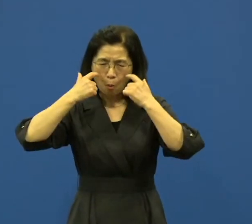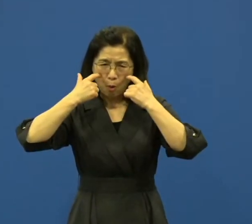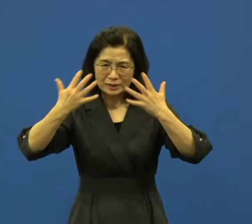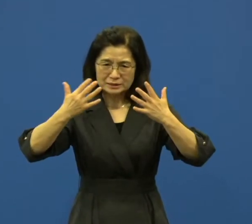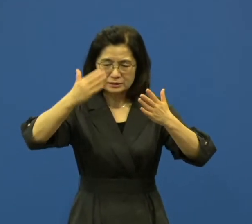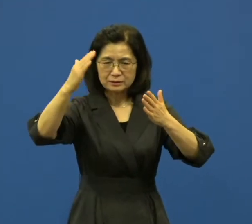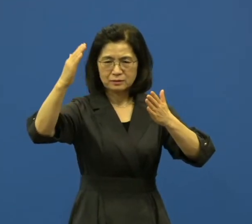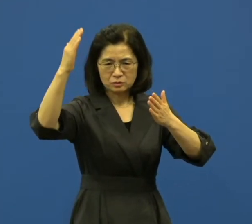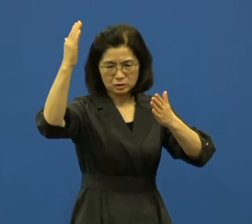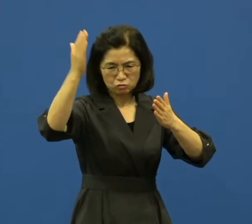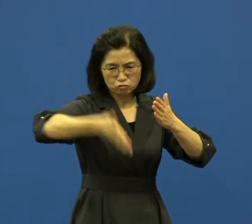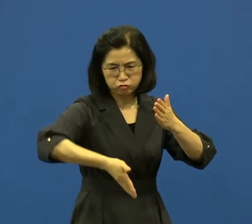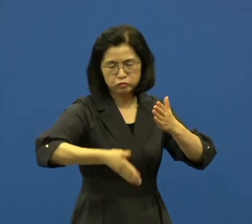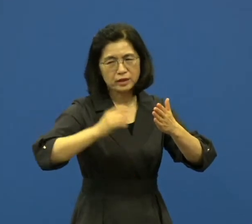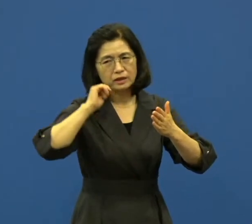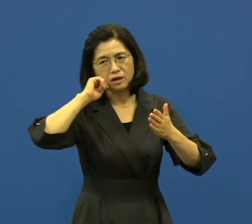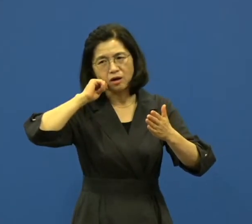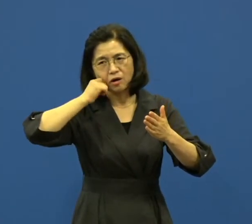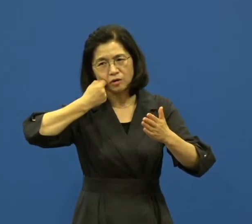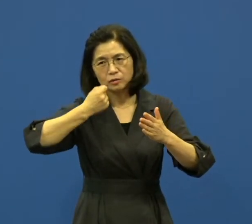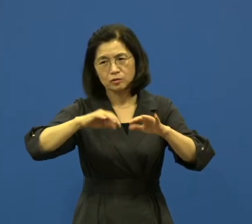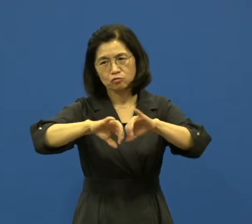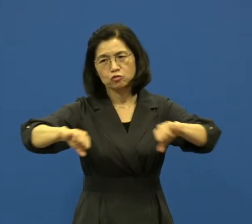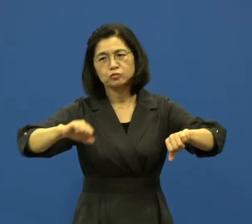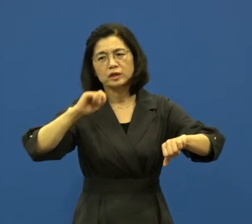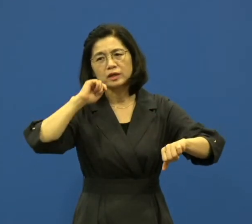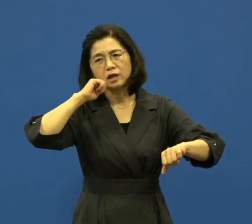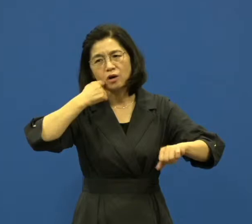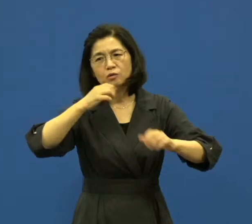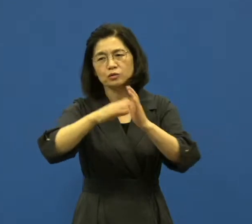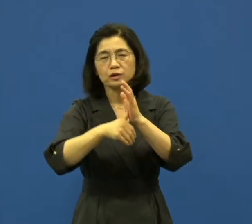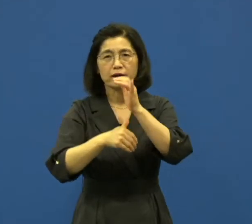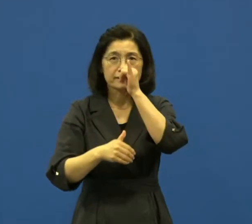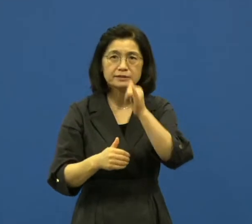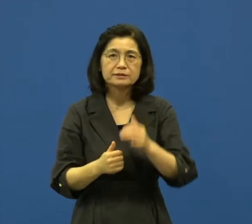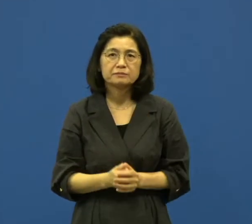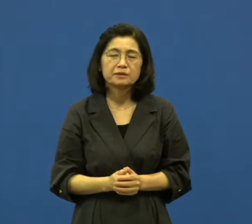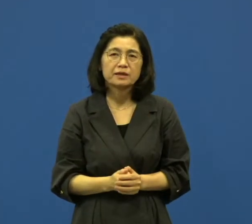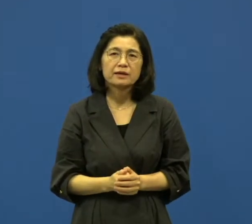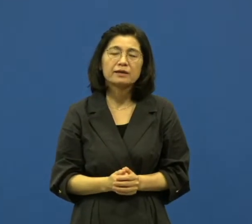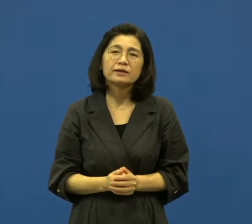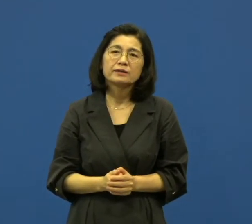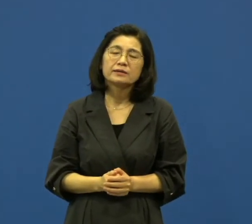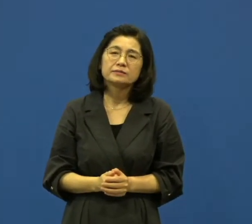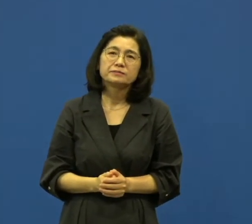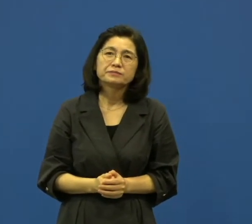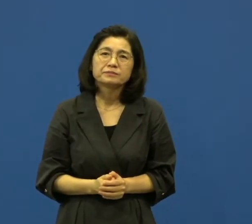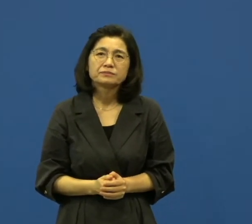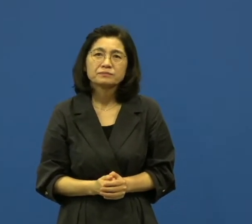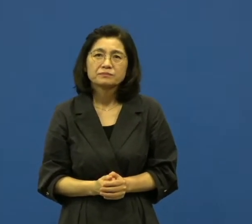현실은 중요하잖아요, 여러분. 우리가 매일 현실을 살아가고 있습니다. 일상을 살아가고 있는데 일상을 무시할 수가 없어요.